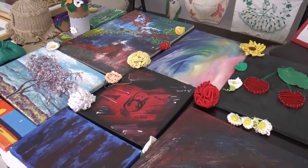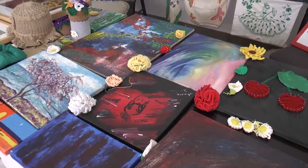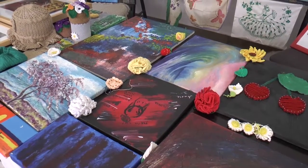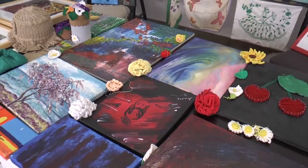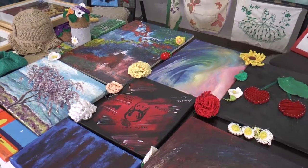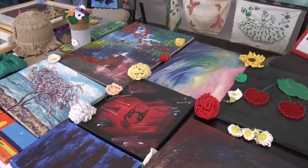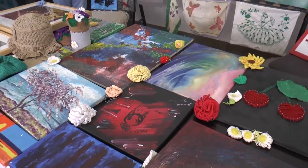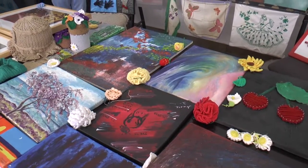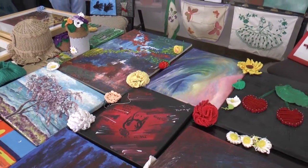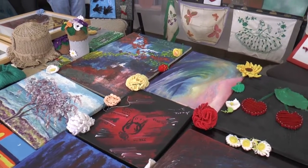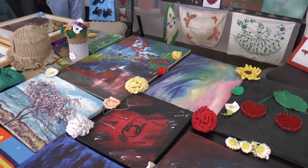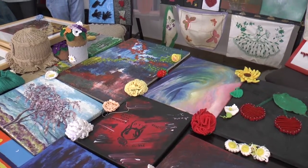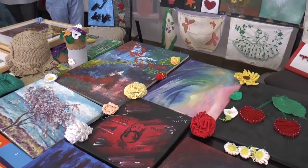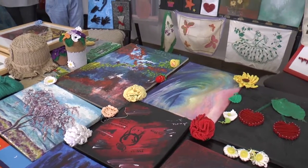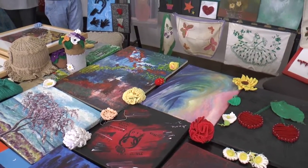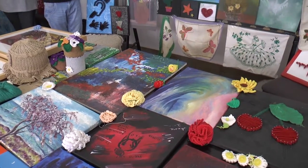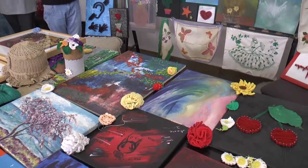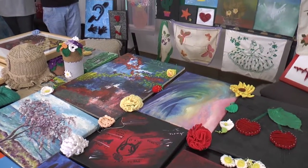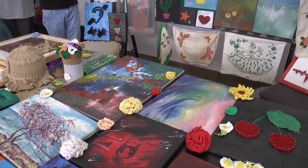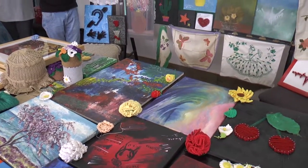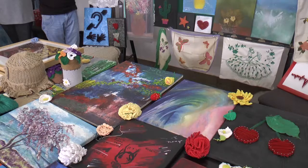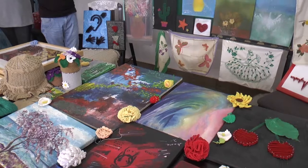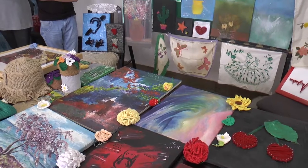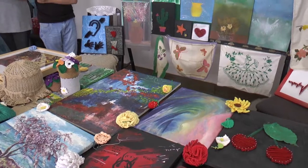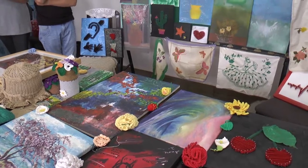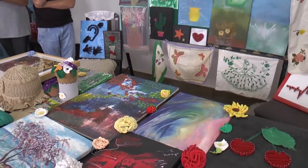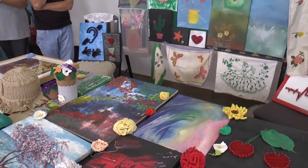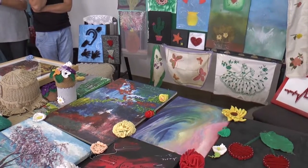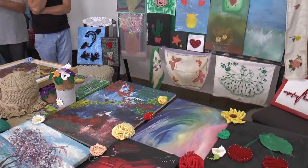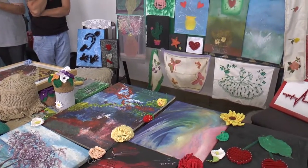Ne, zato što ova organizacija je